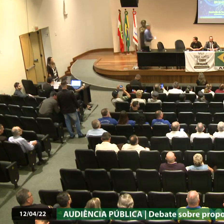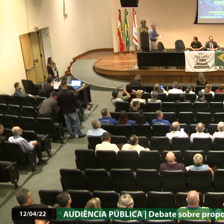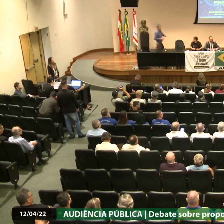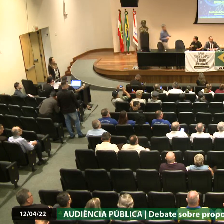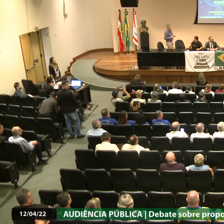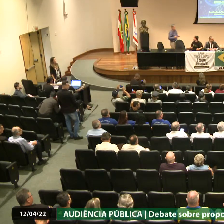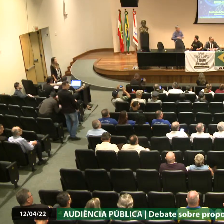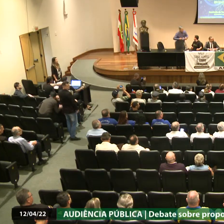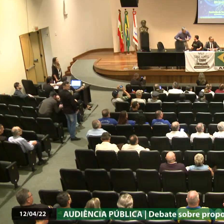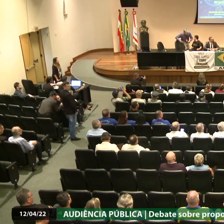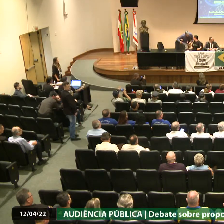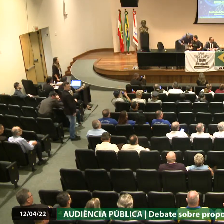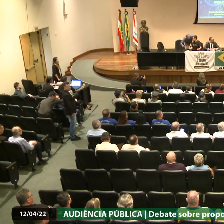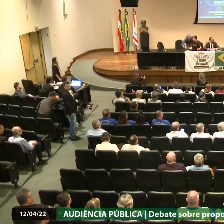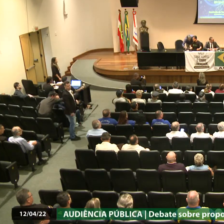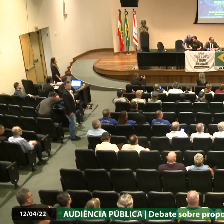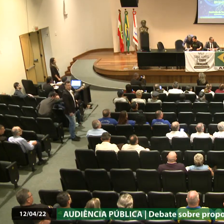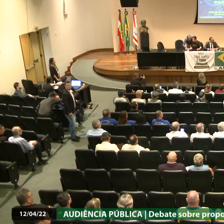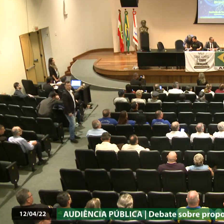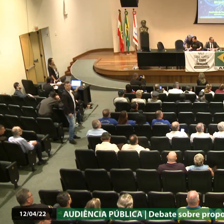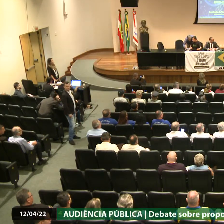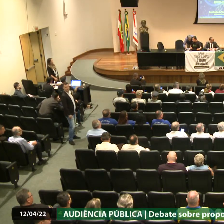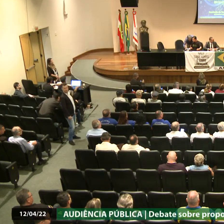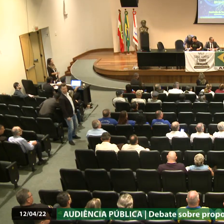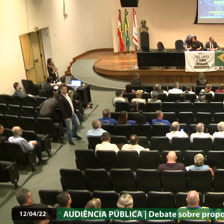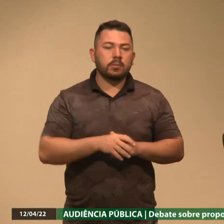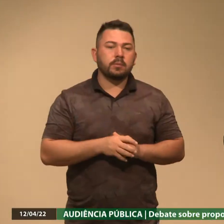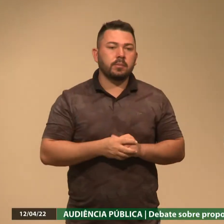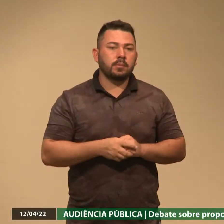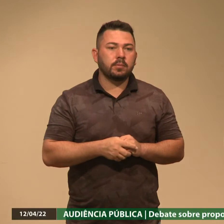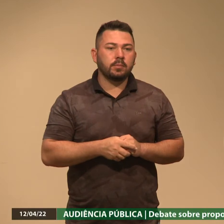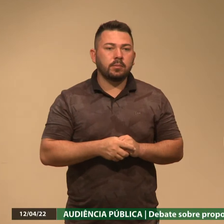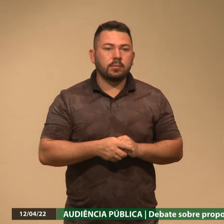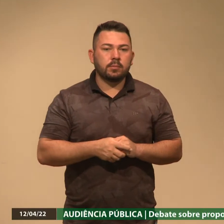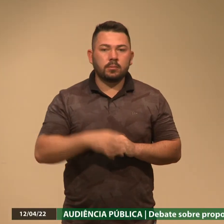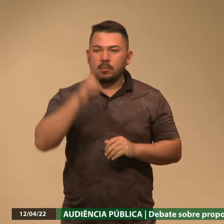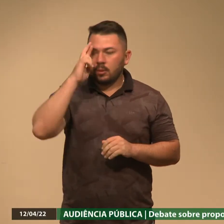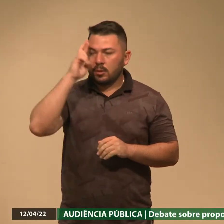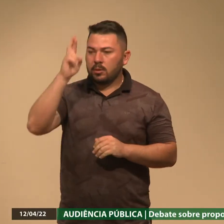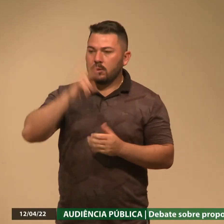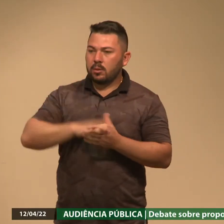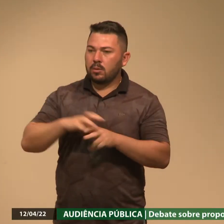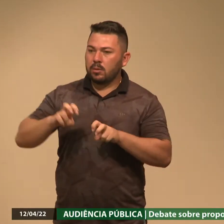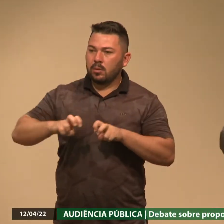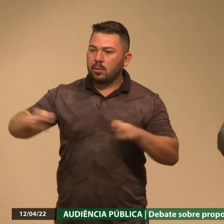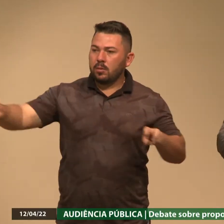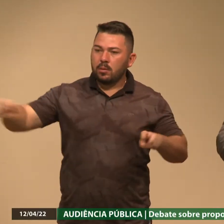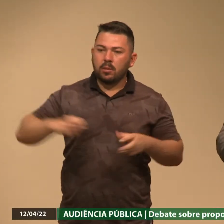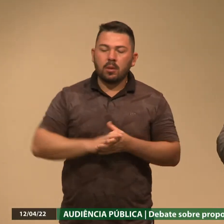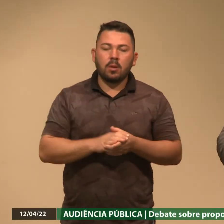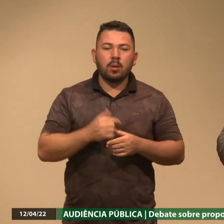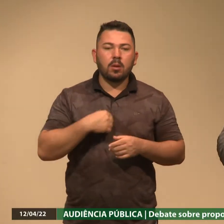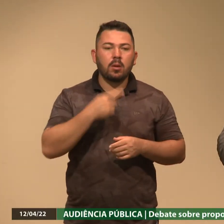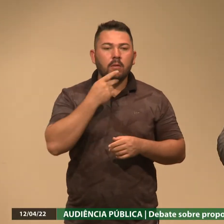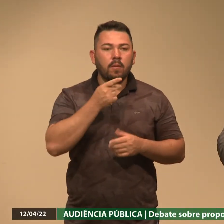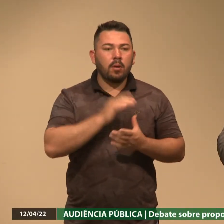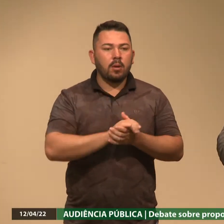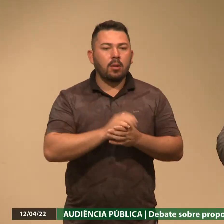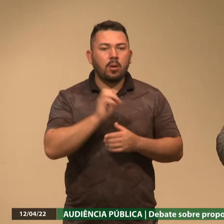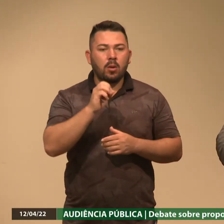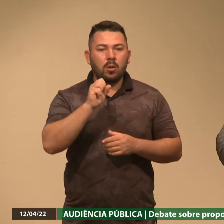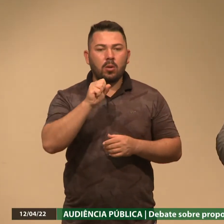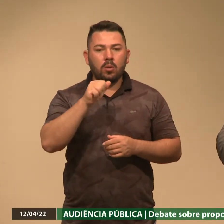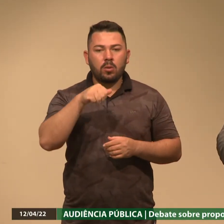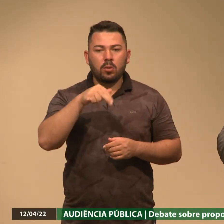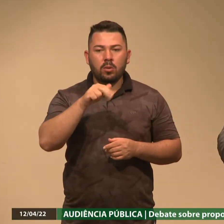antes de passar a palavra aos e as autoridades verdadeiras esse evento quero comunicar a presença Seu